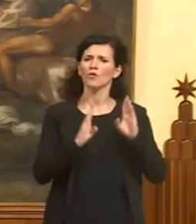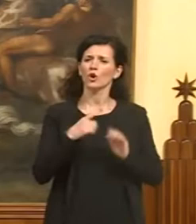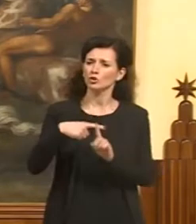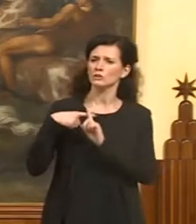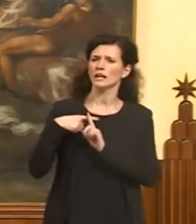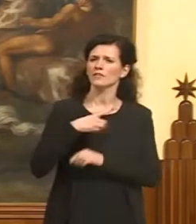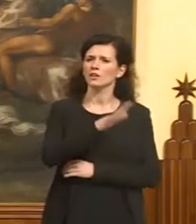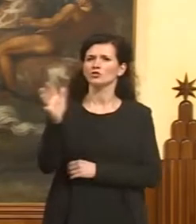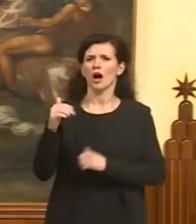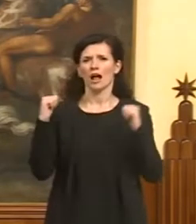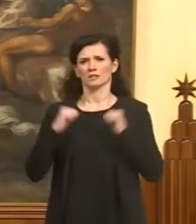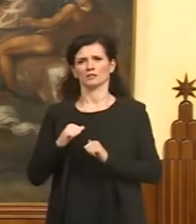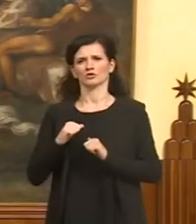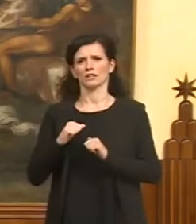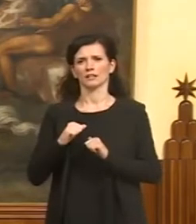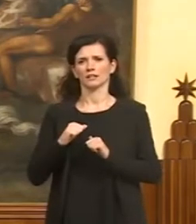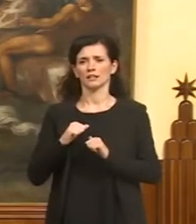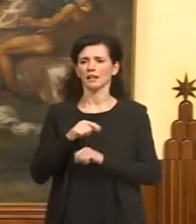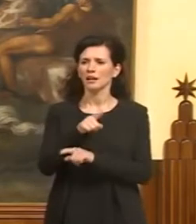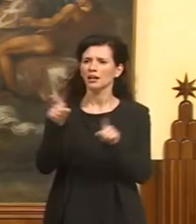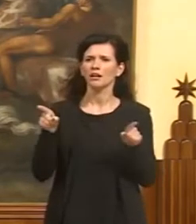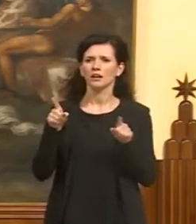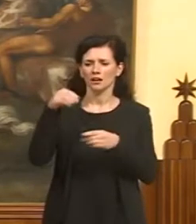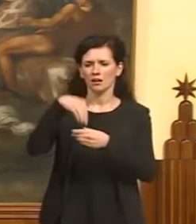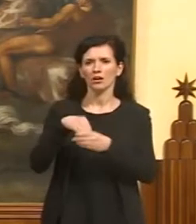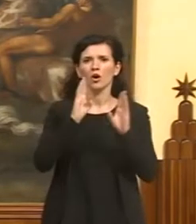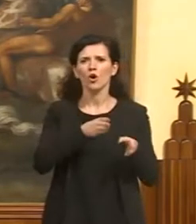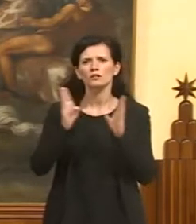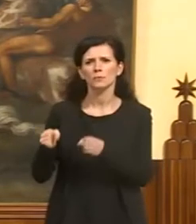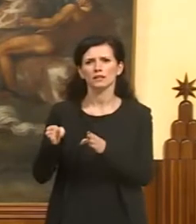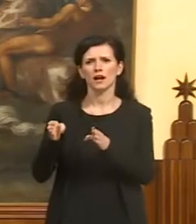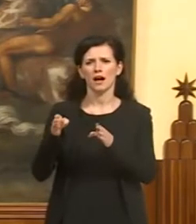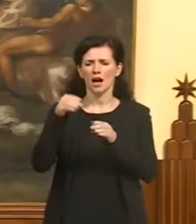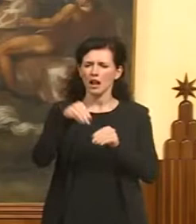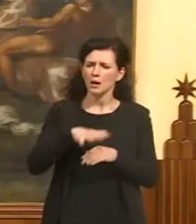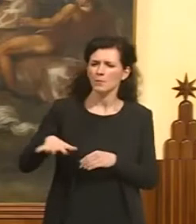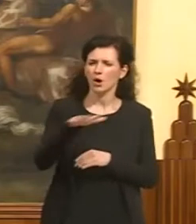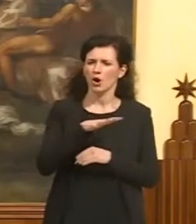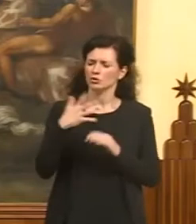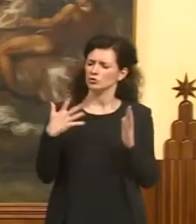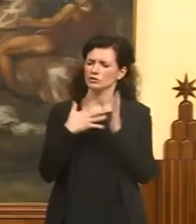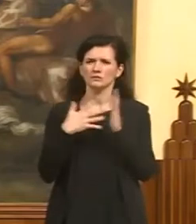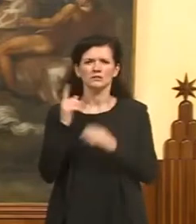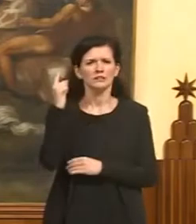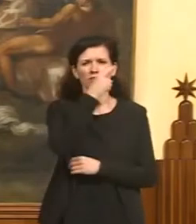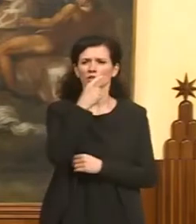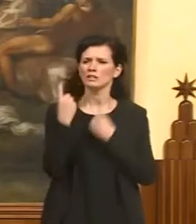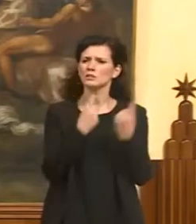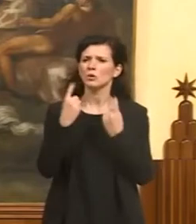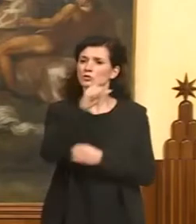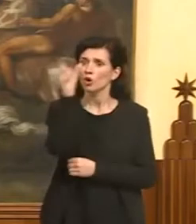altri concittadini. Negli ospedali, nei luoghi cruciali per la vita del Paese, c'è